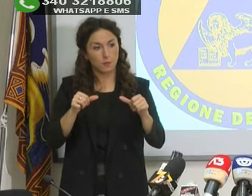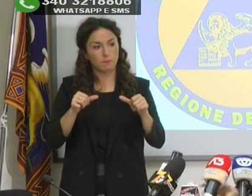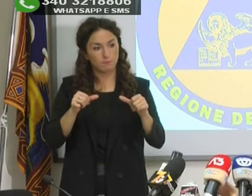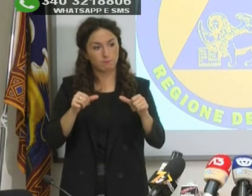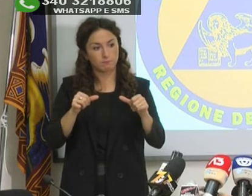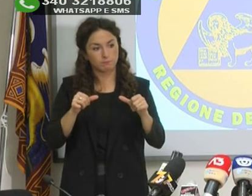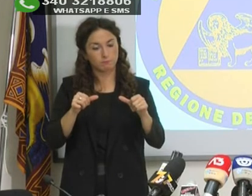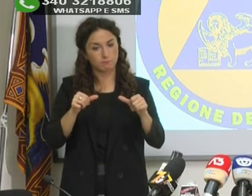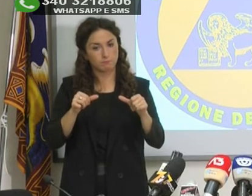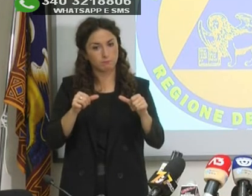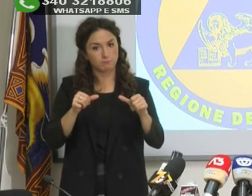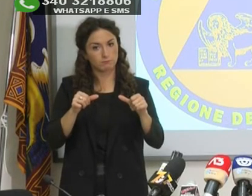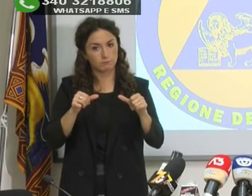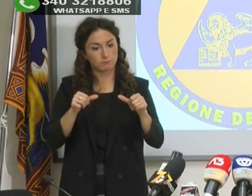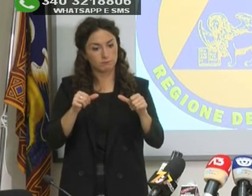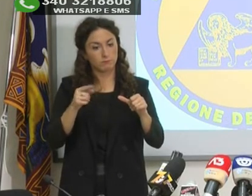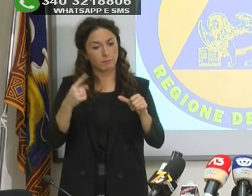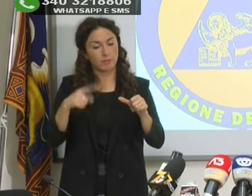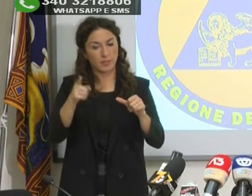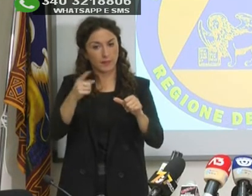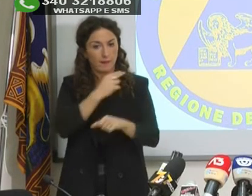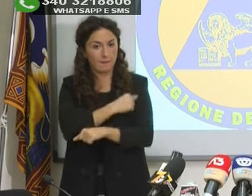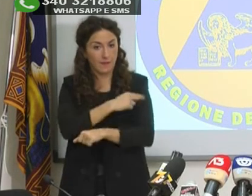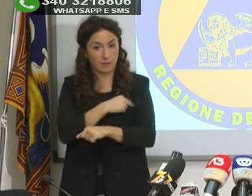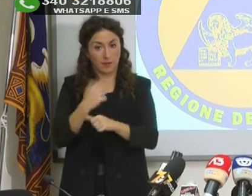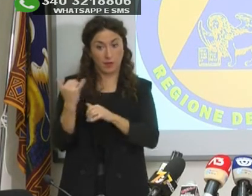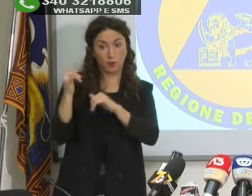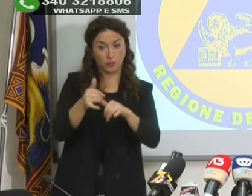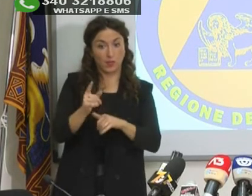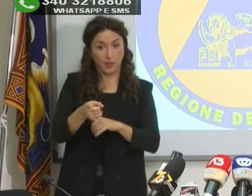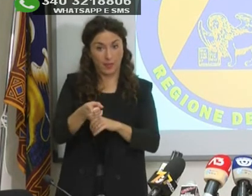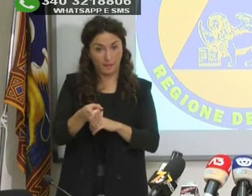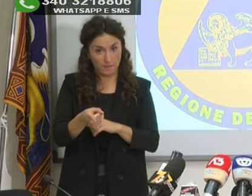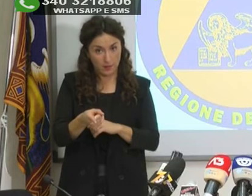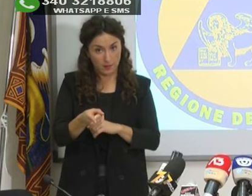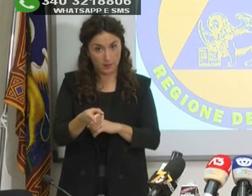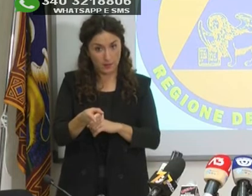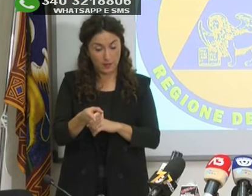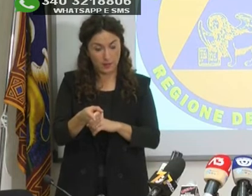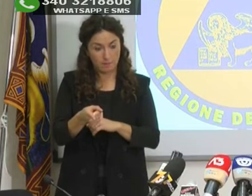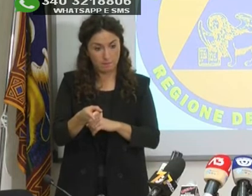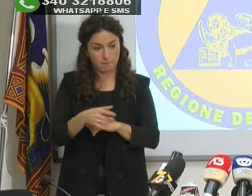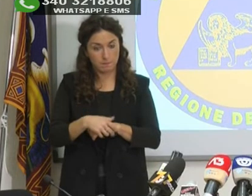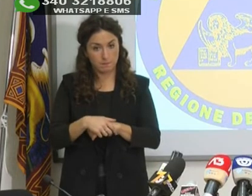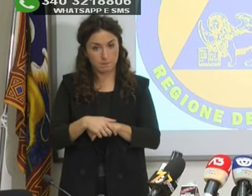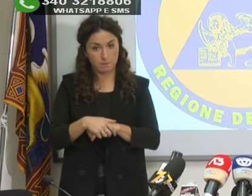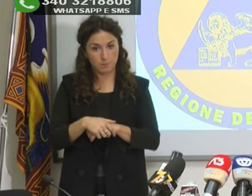infermieri, quindi per prendere anche questi 400 che escono e quindi riuscire subito, insomma, ad avere